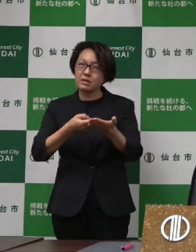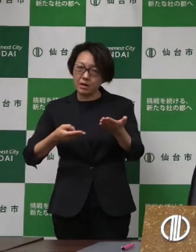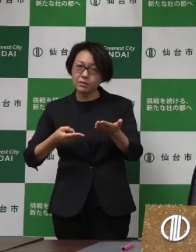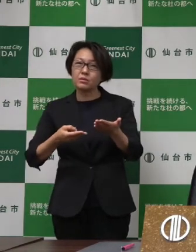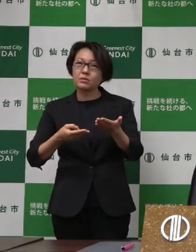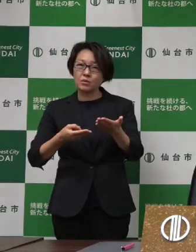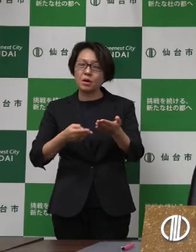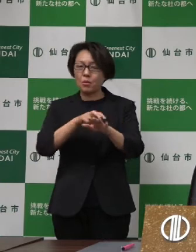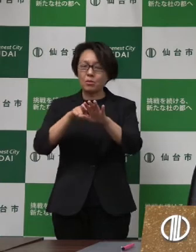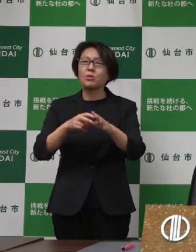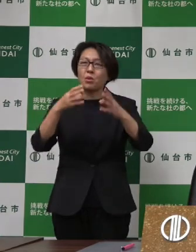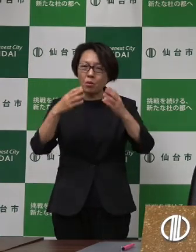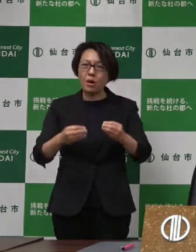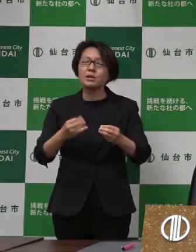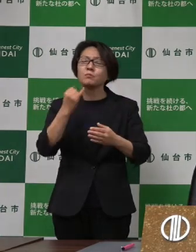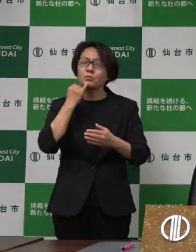除される方々の